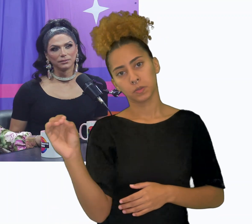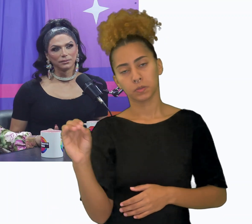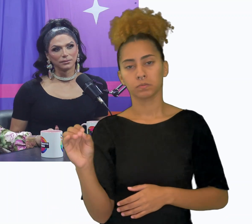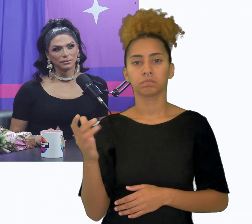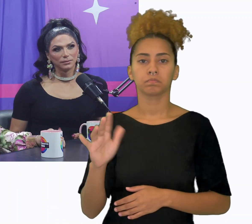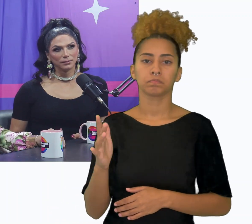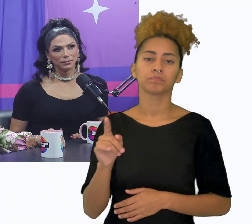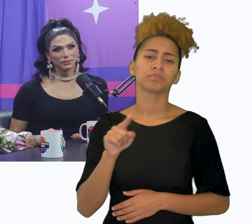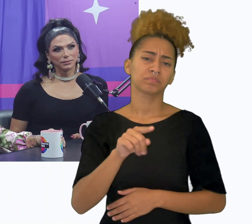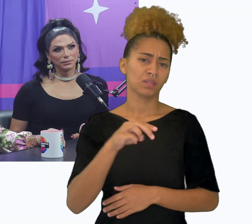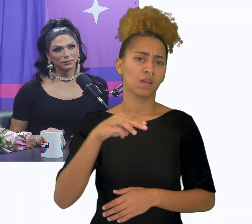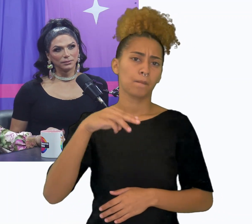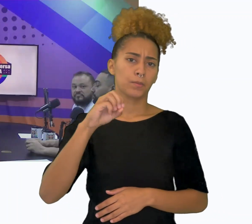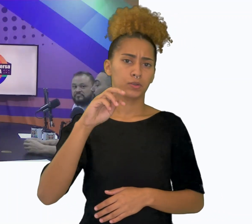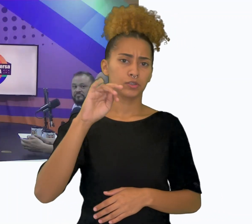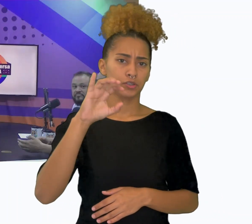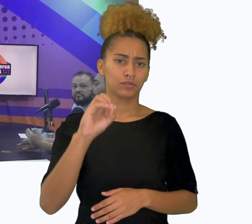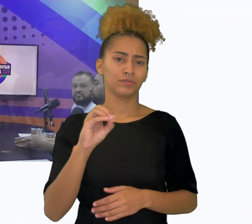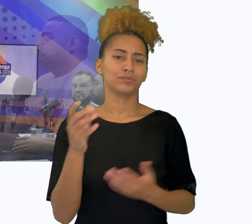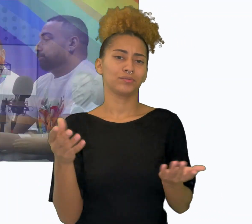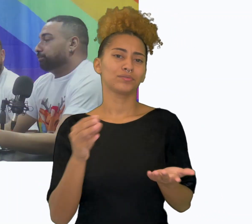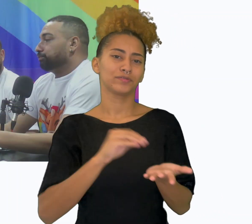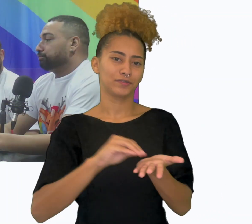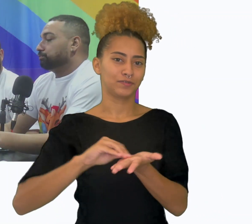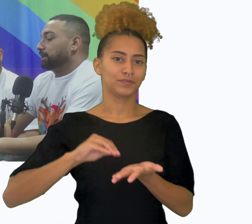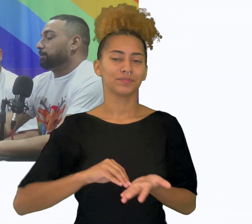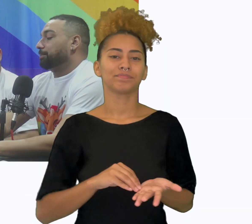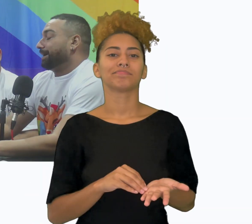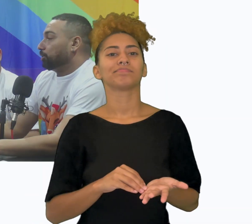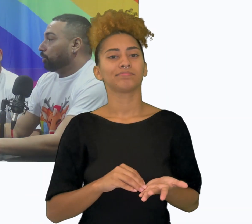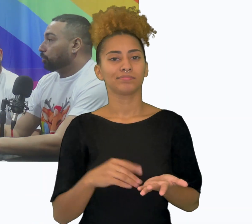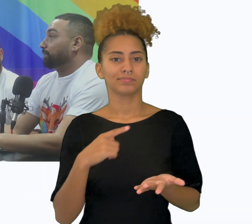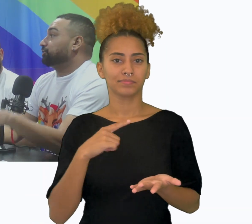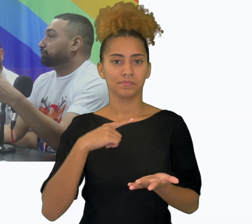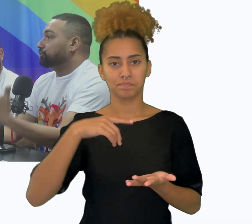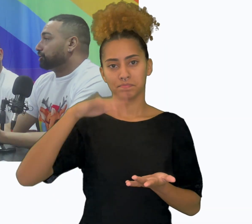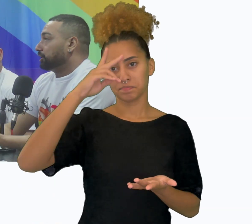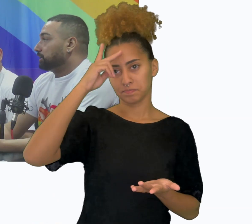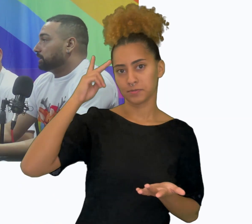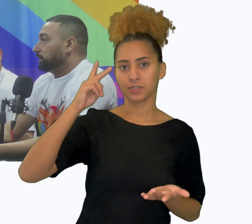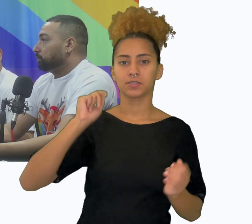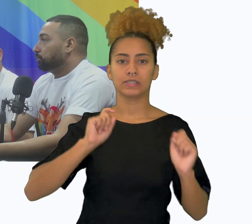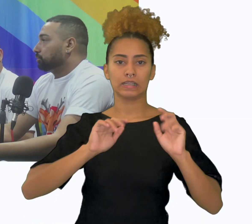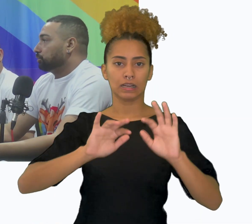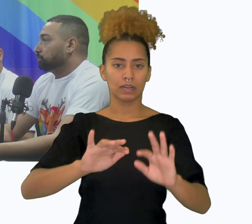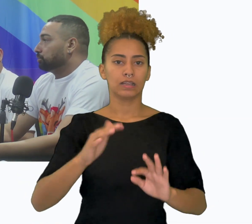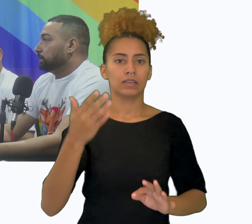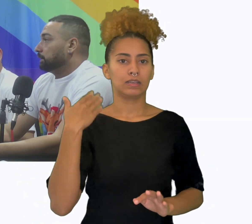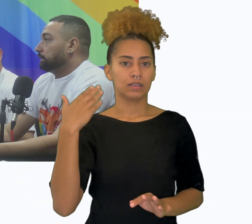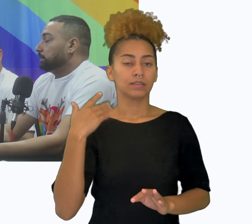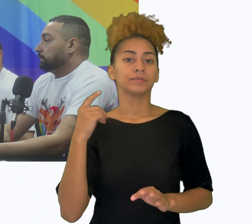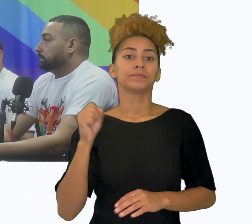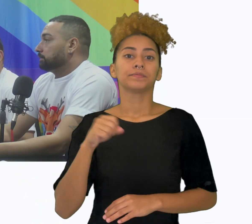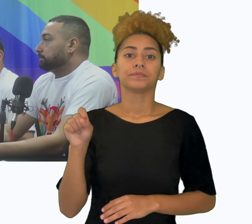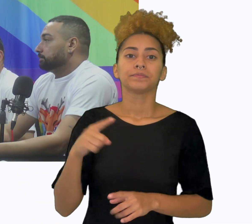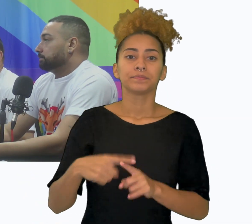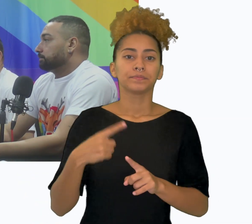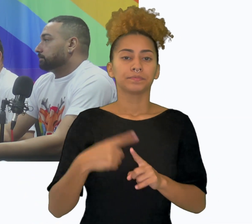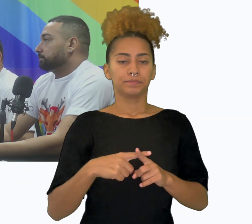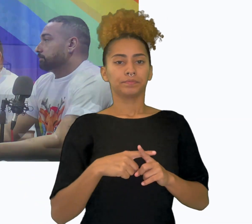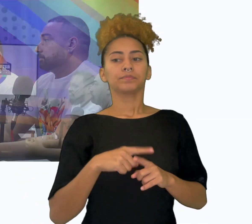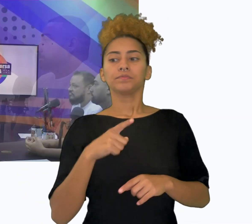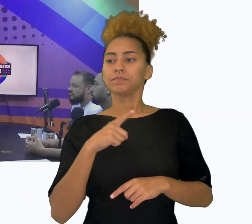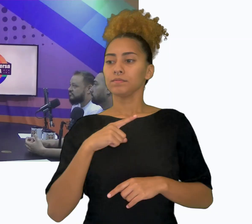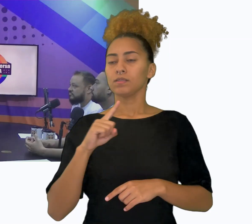acham que esse é um dos motivos pra gente não ter uma gama maior, como a gente tinha em outro... Porque para alguns